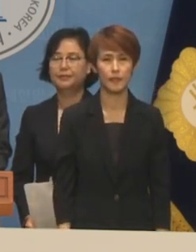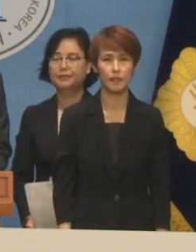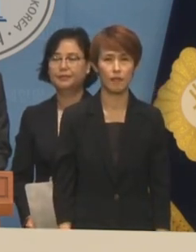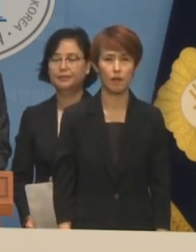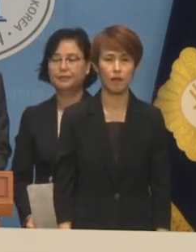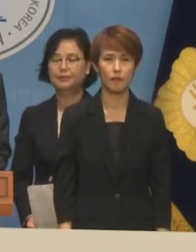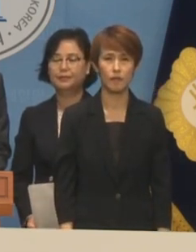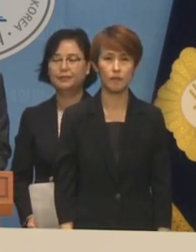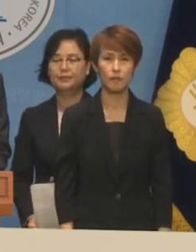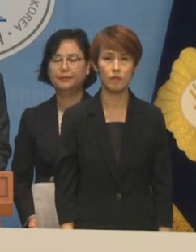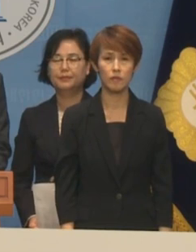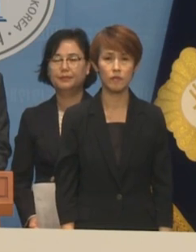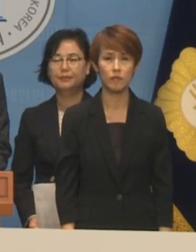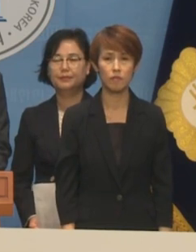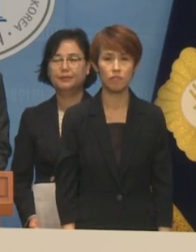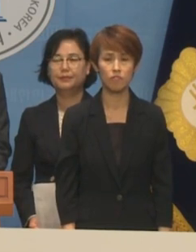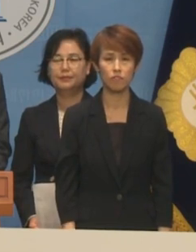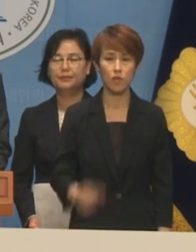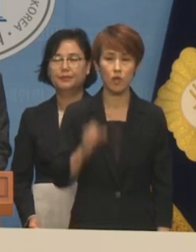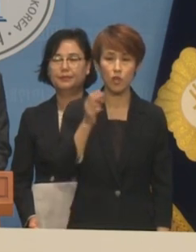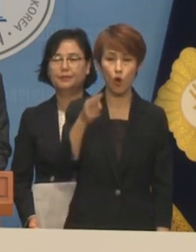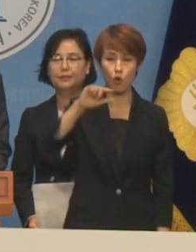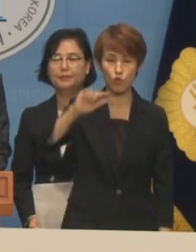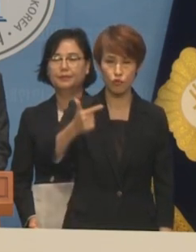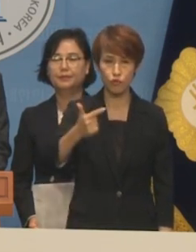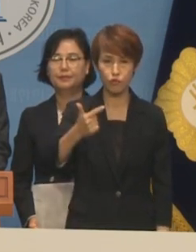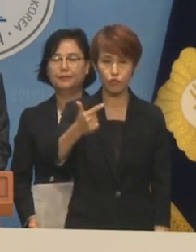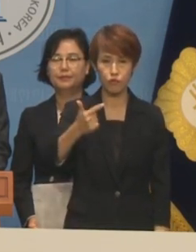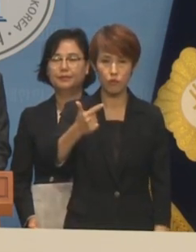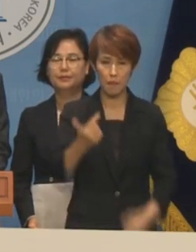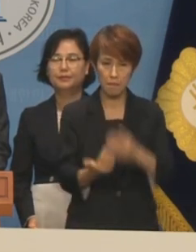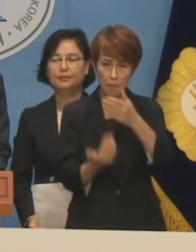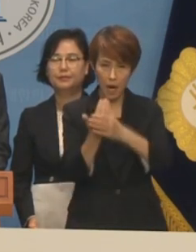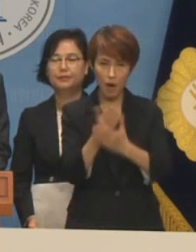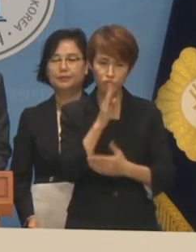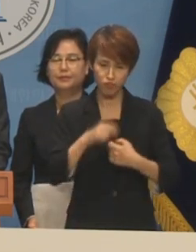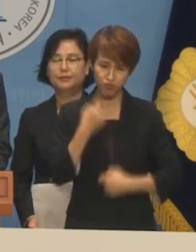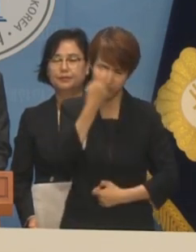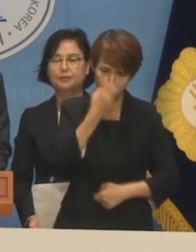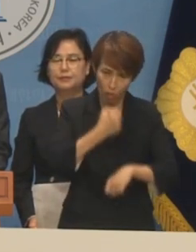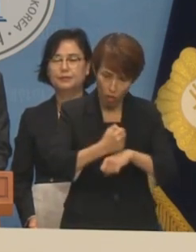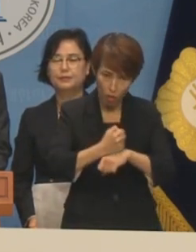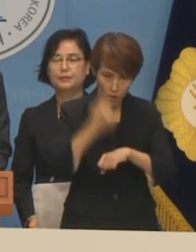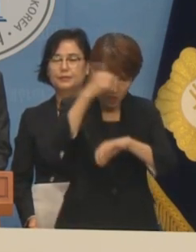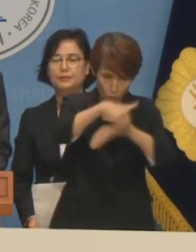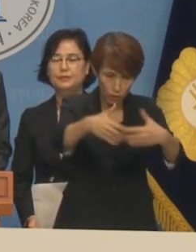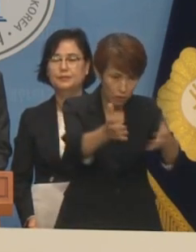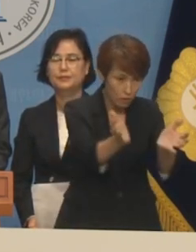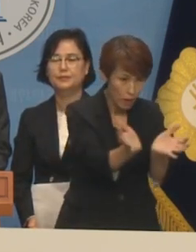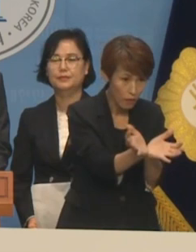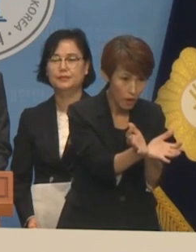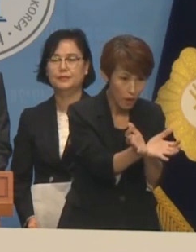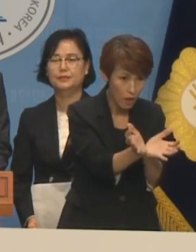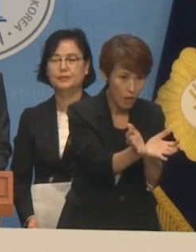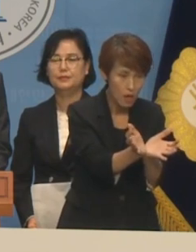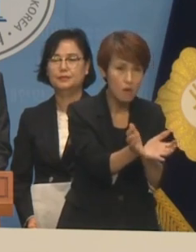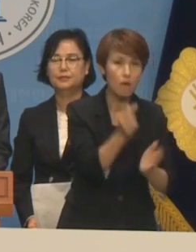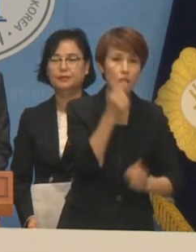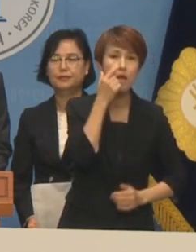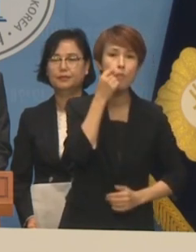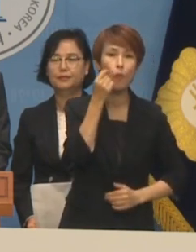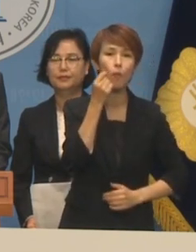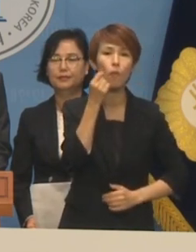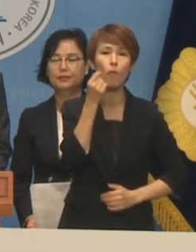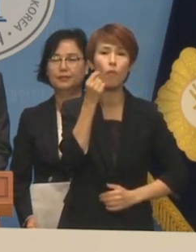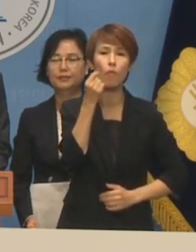어떻게 된 일인지 여순 사건의 진상 보고서를 작성해야 될 작성 기획단에 일본의 식민